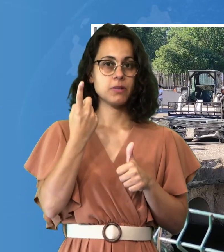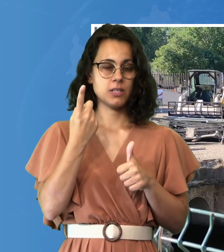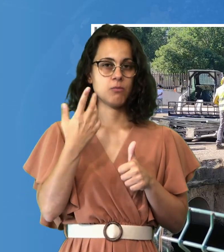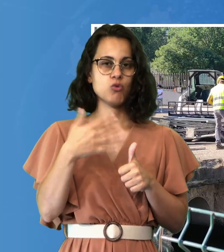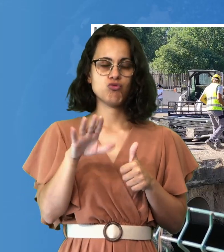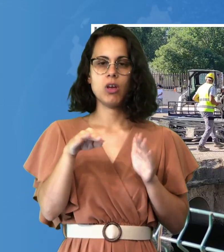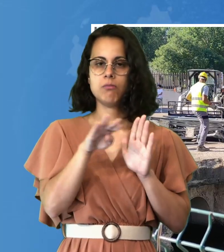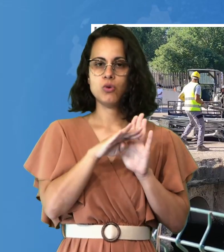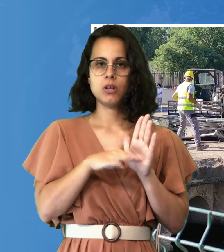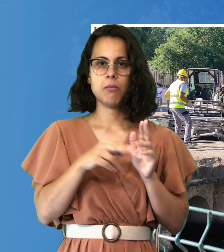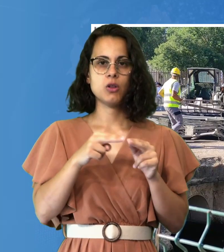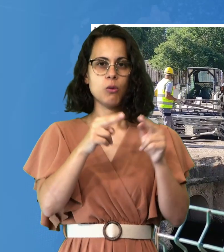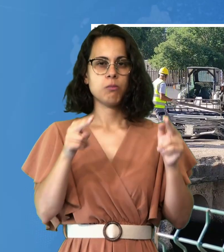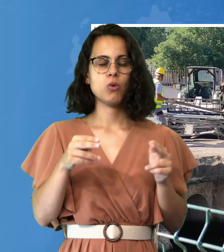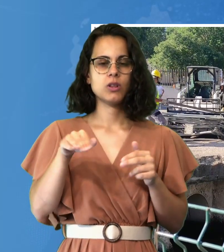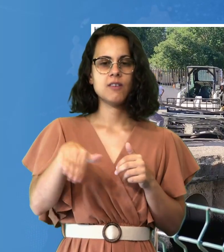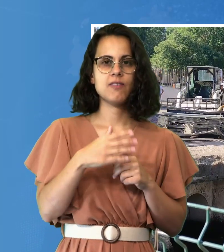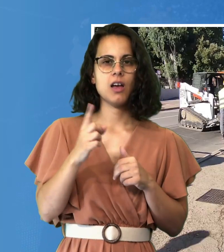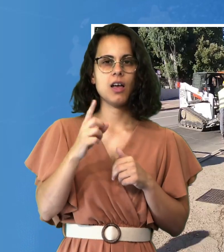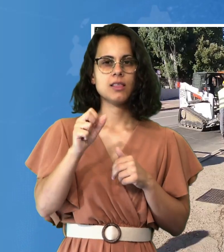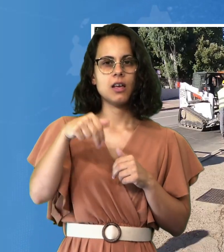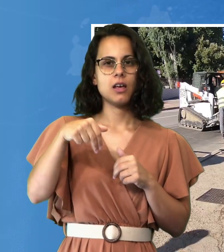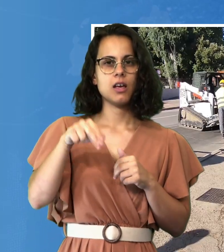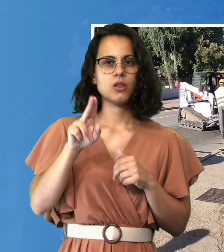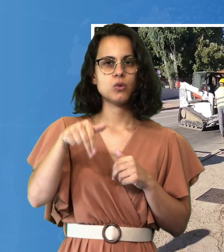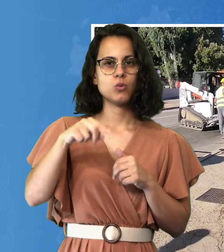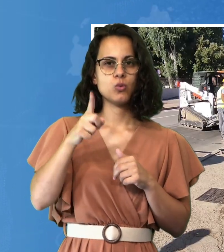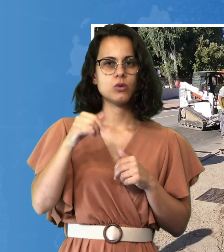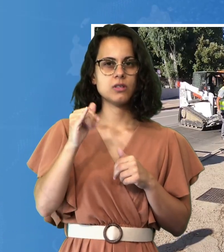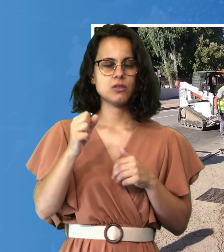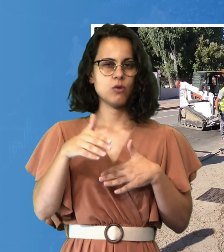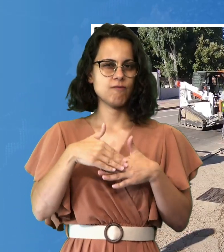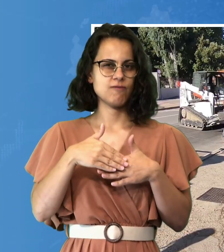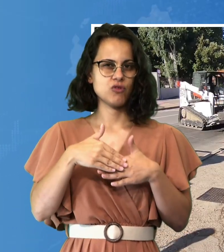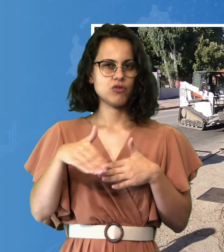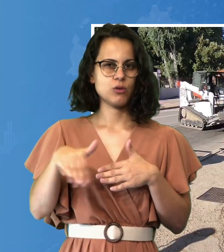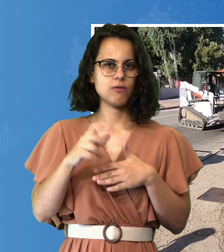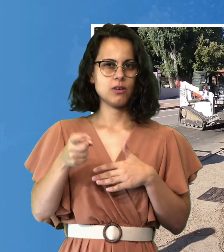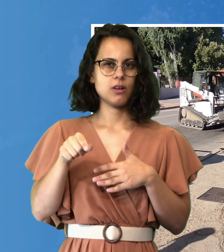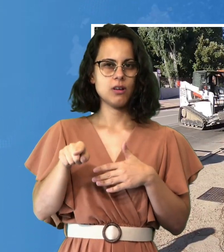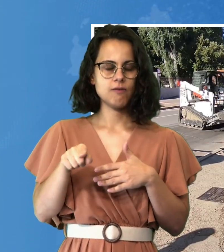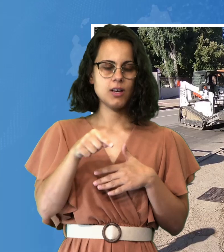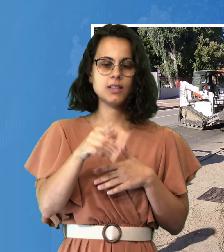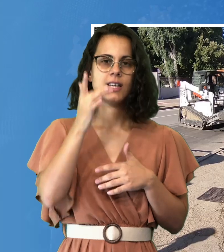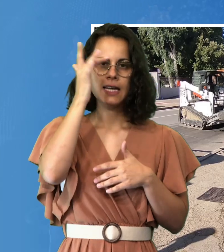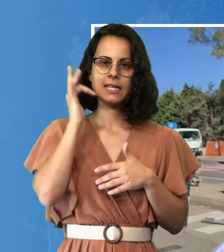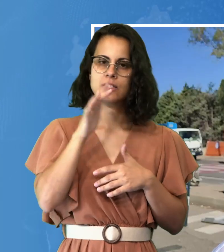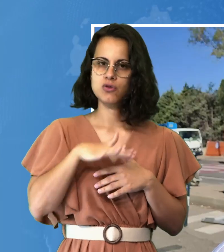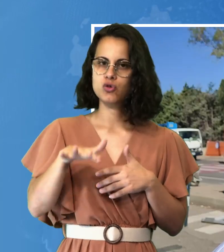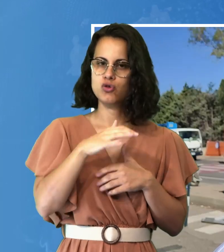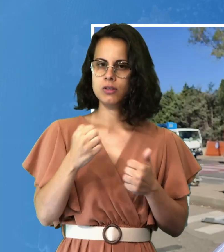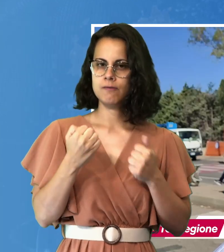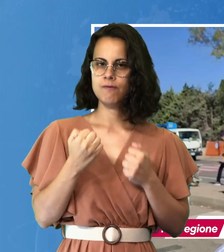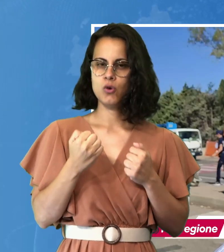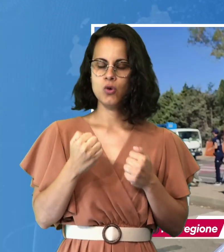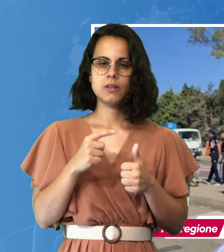per il ponte di via D'Annunzio a poche centinaia di metri da via Galvani in una delle zone più a rischio della città. Il ponte